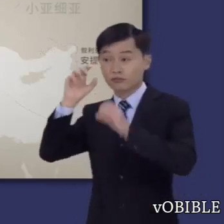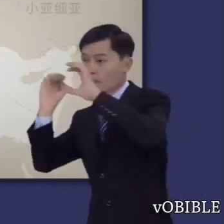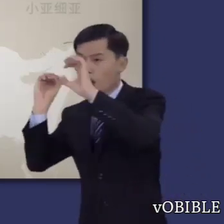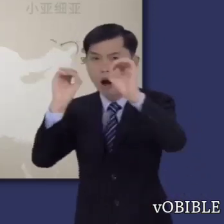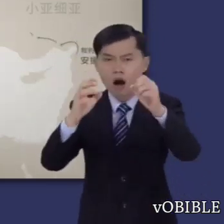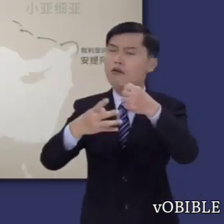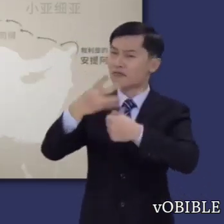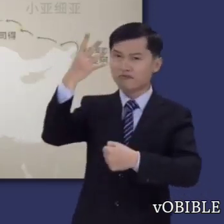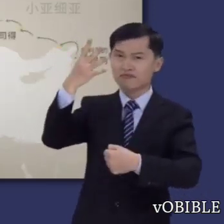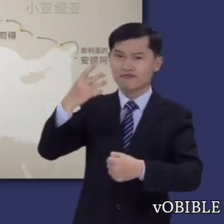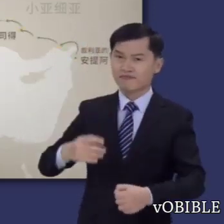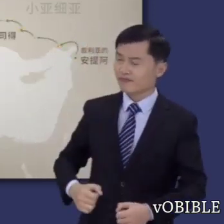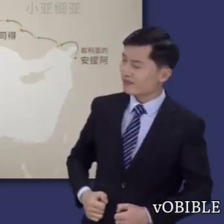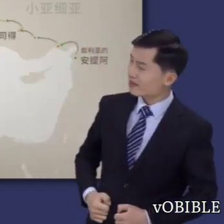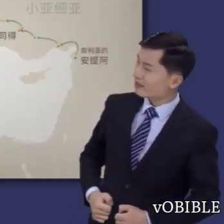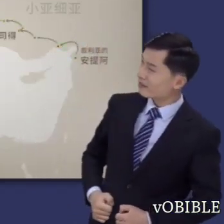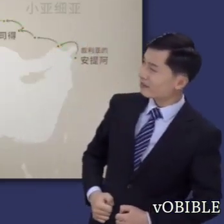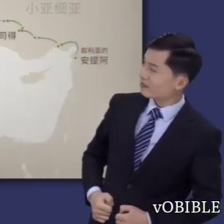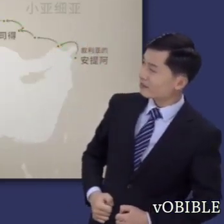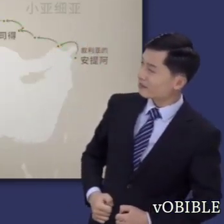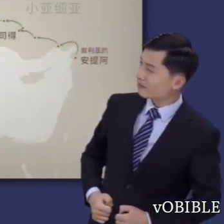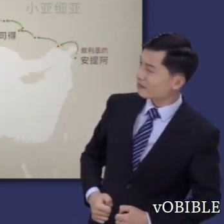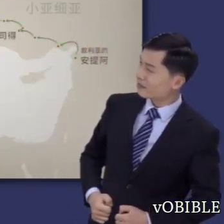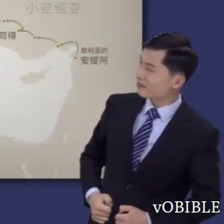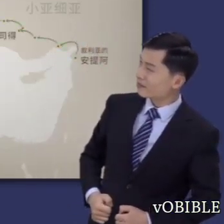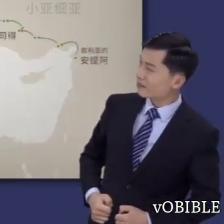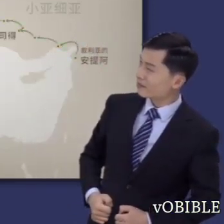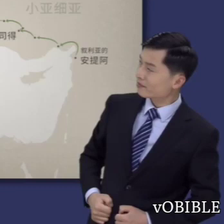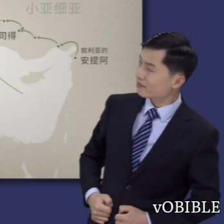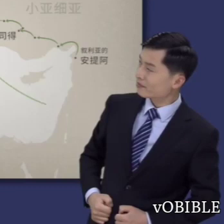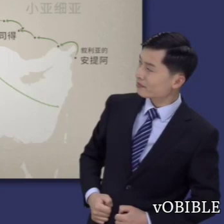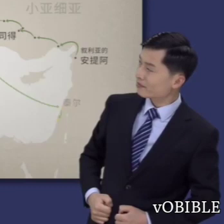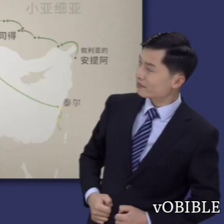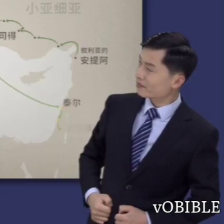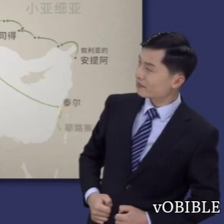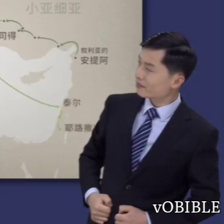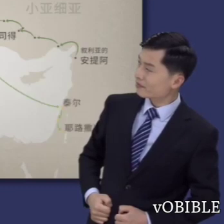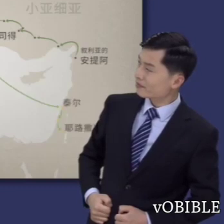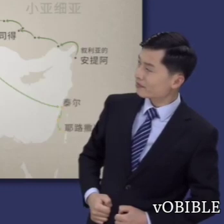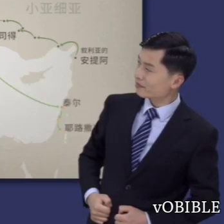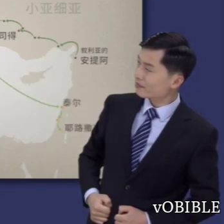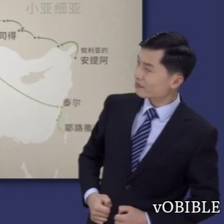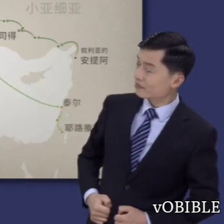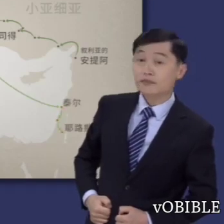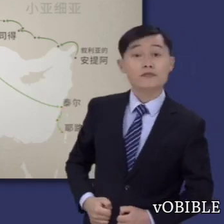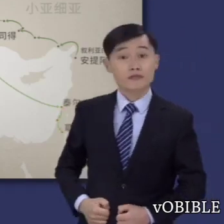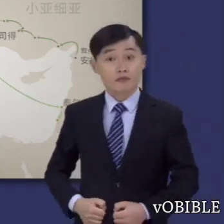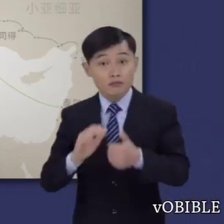保罗的第三次传道旅程花了大约四年，终点是耶路撒冷。